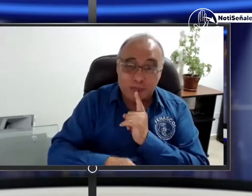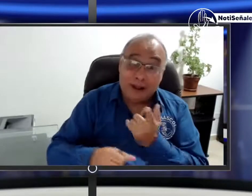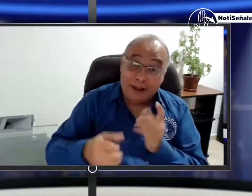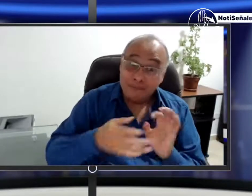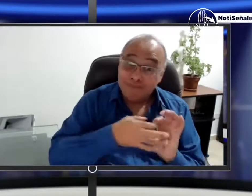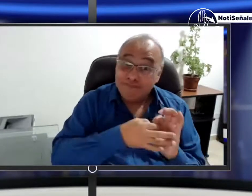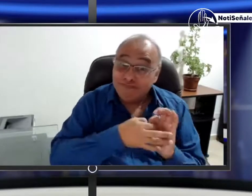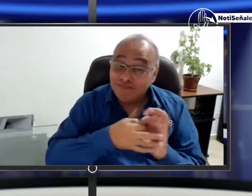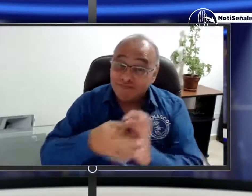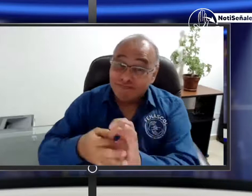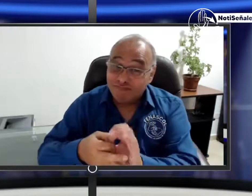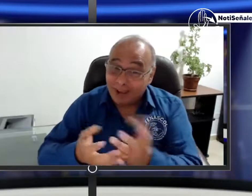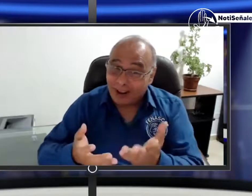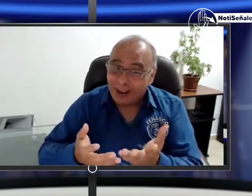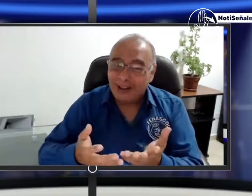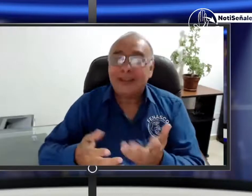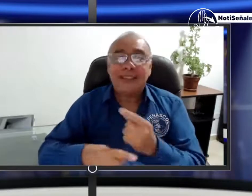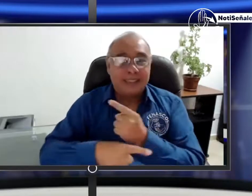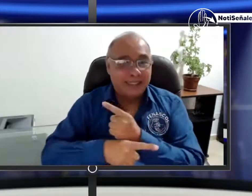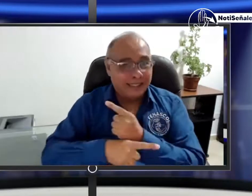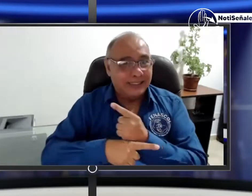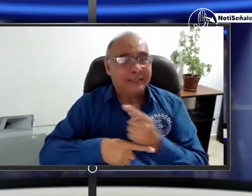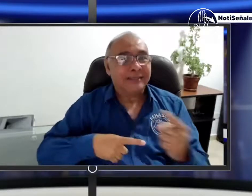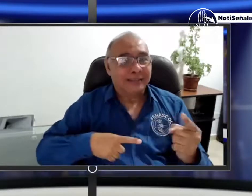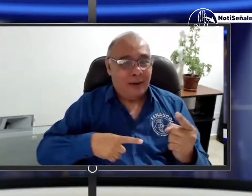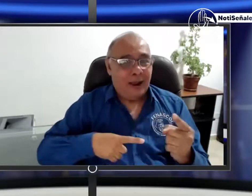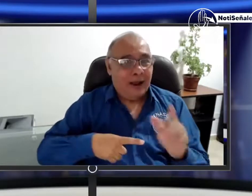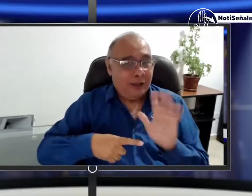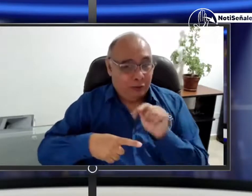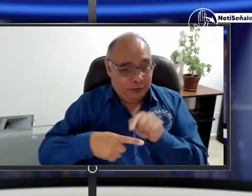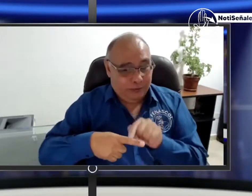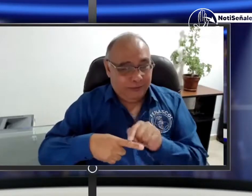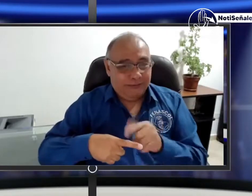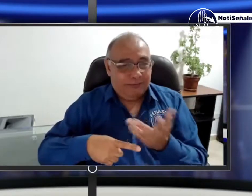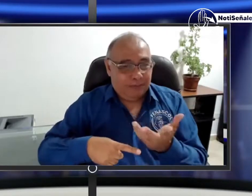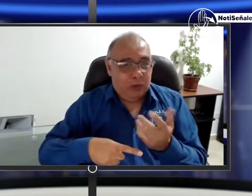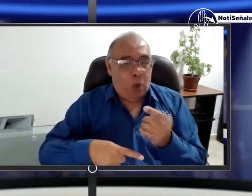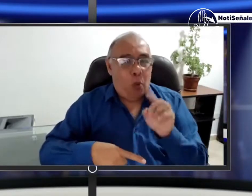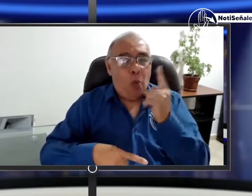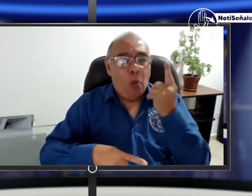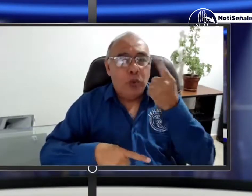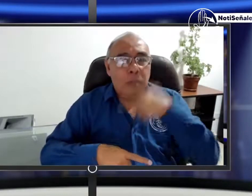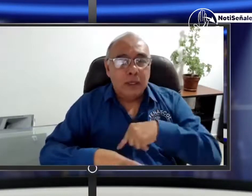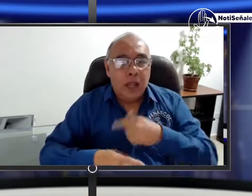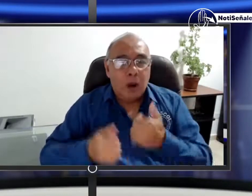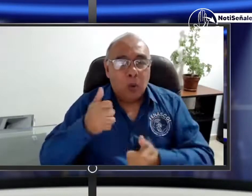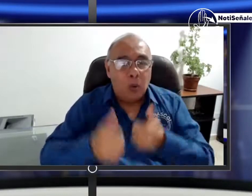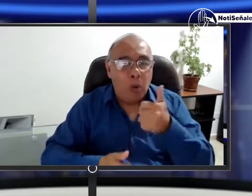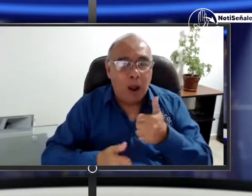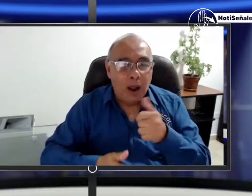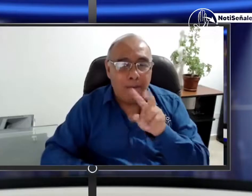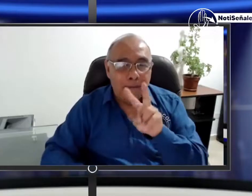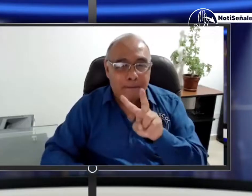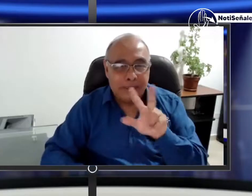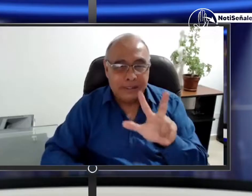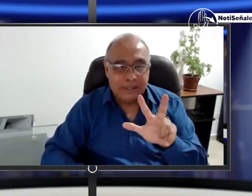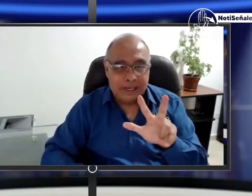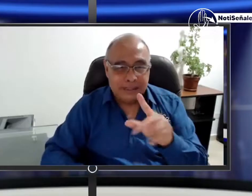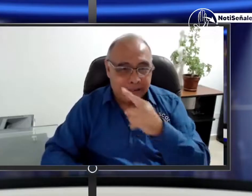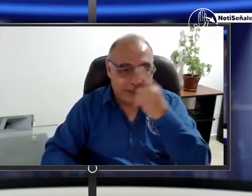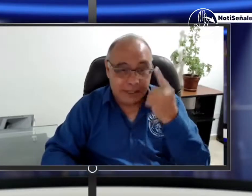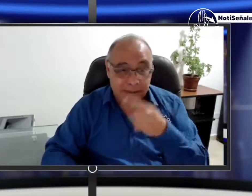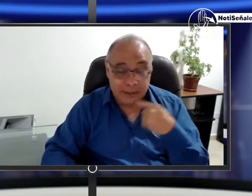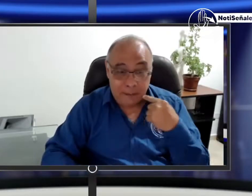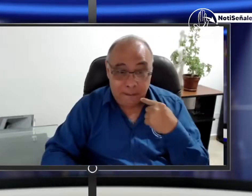personas pero qué bueno hacerlo en el marco de esta actividad de esta semana de celebración de las personas